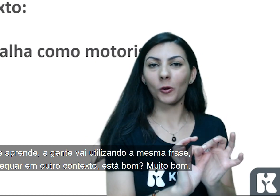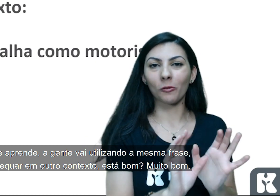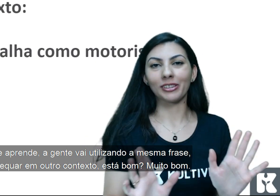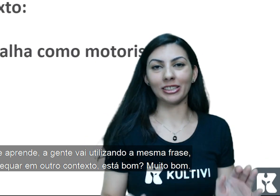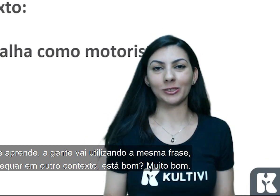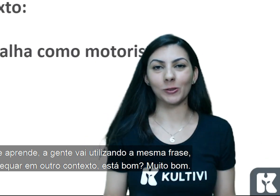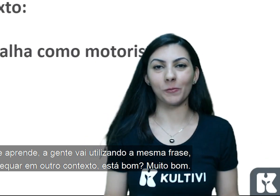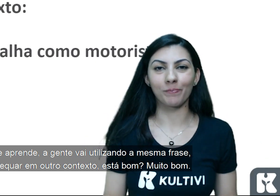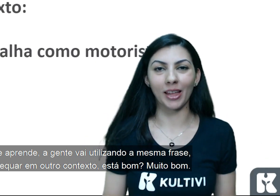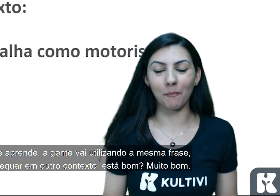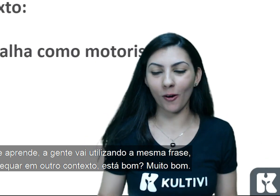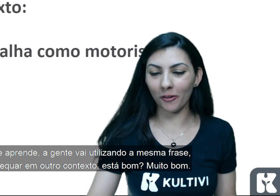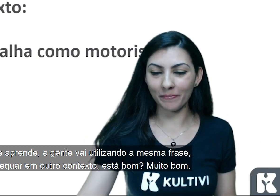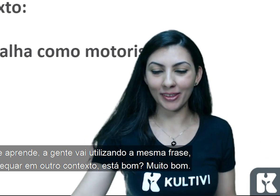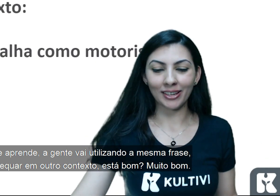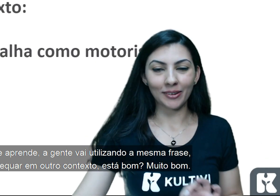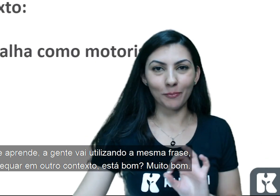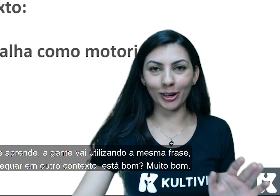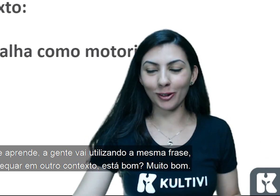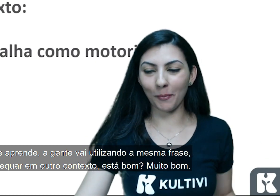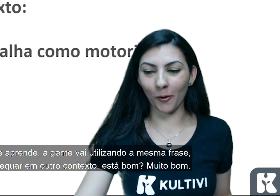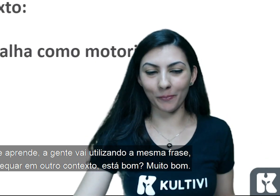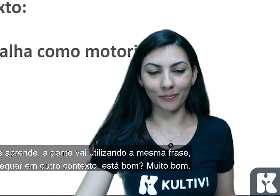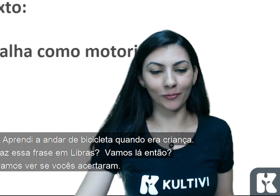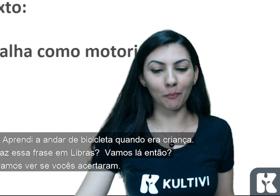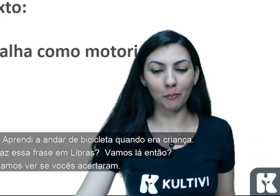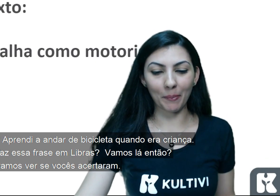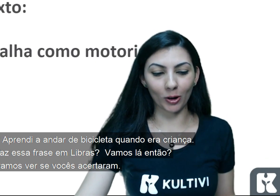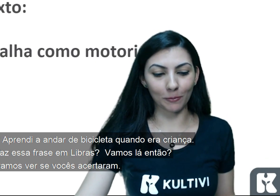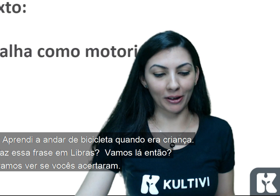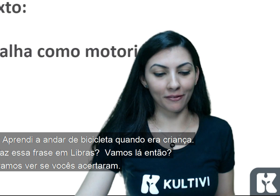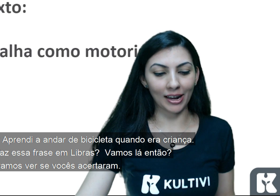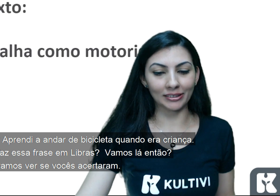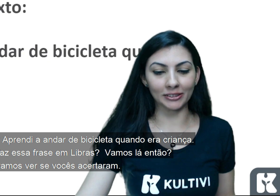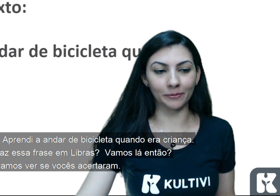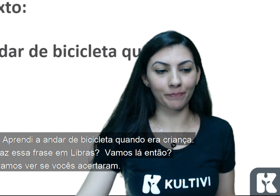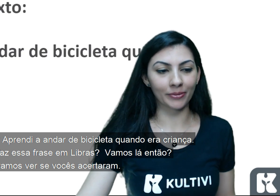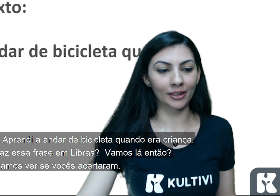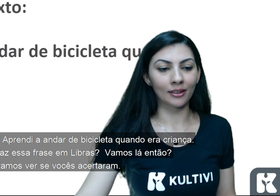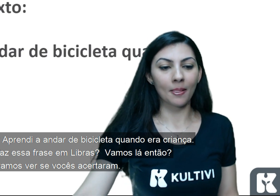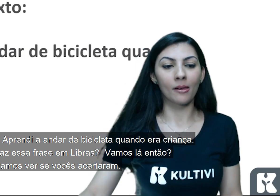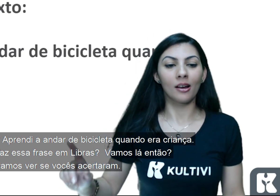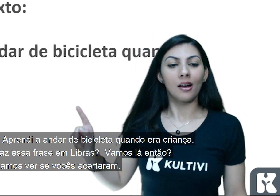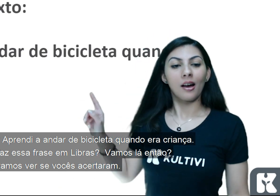em outro contexto. Tá bom? Muito bom! Vamos para a próxima frase?